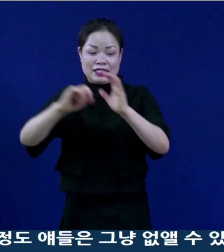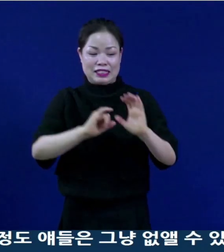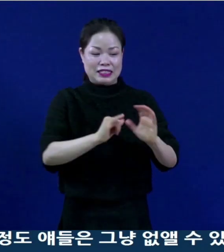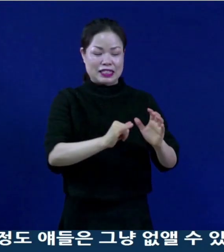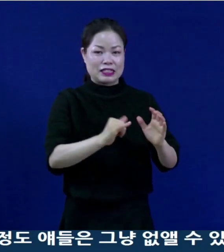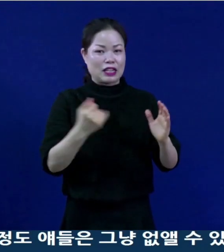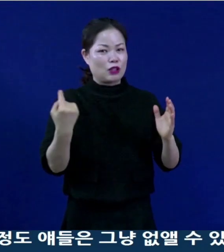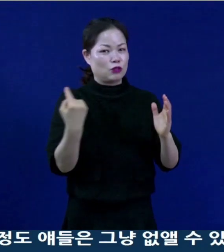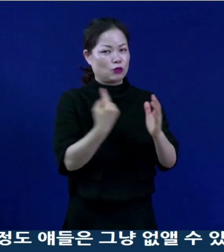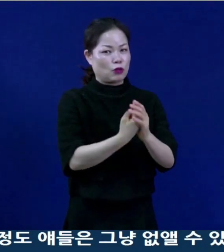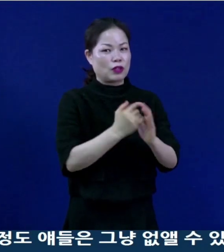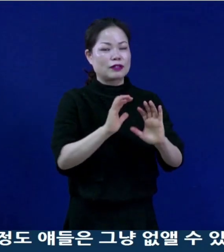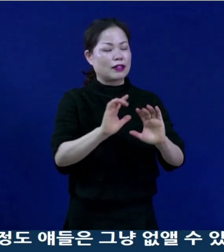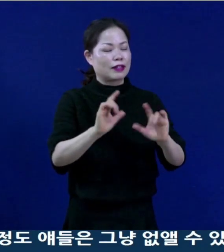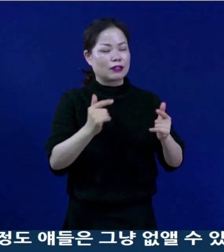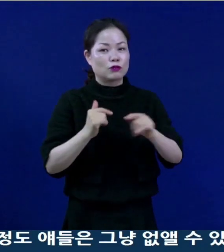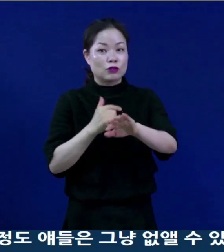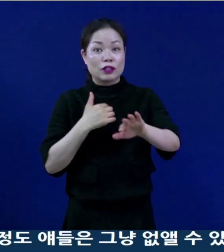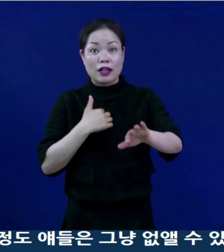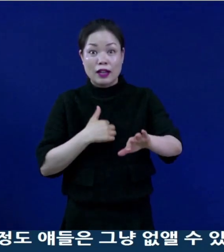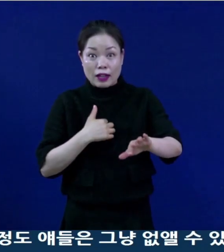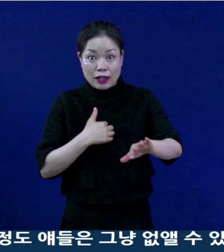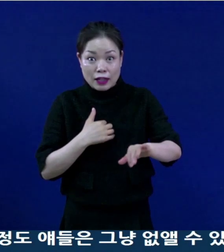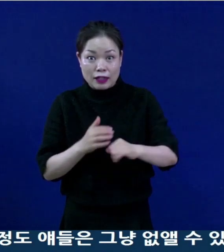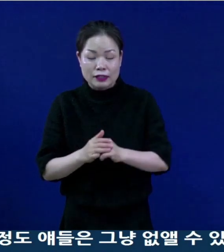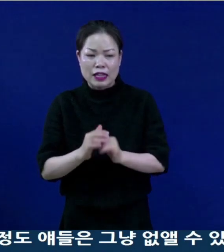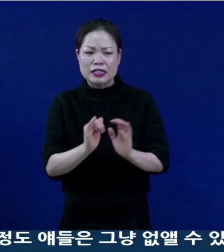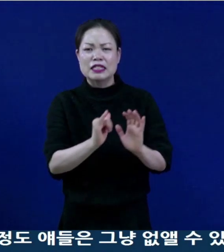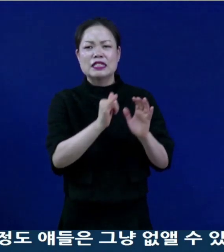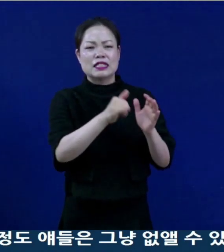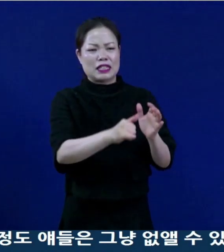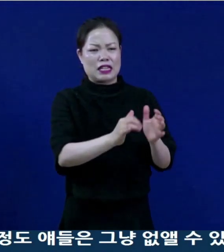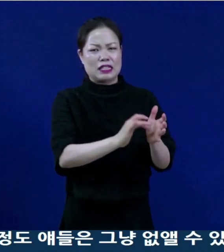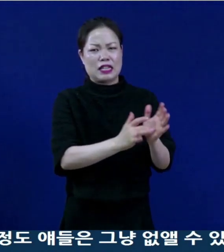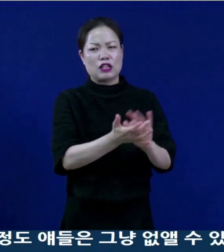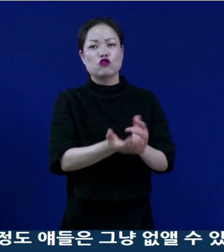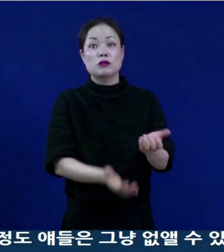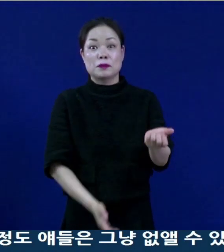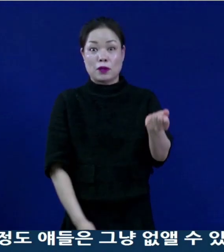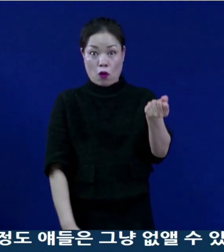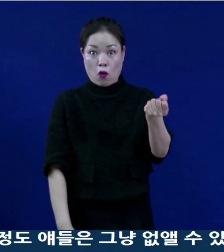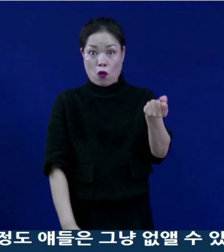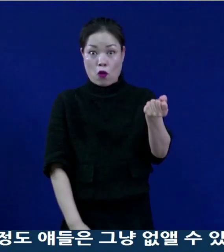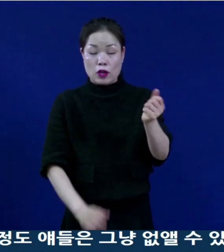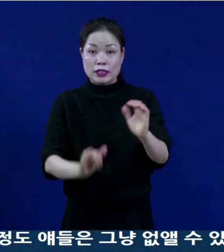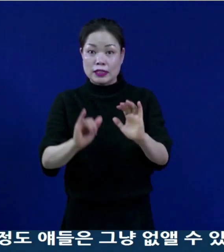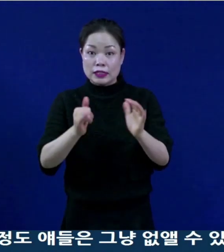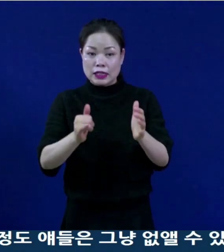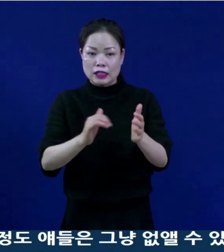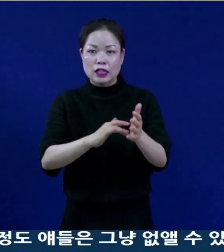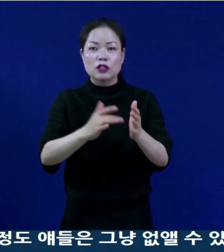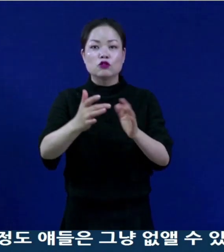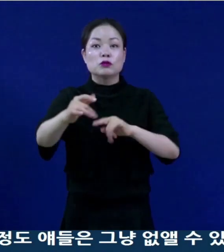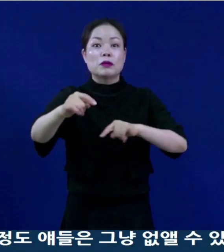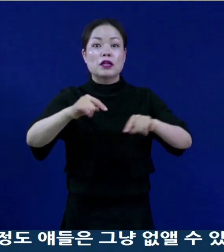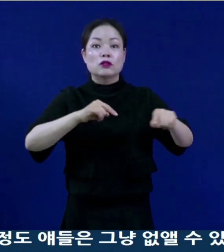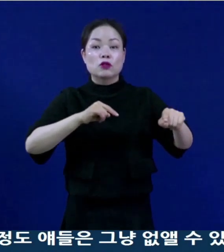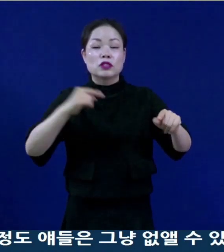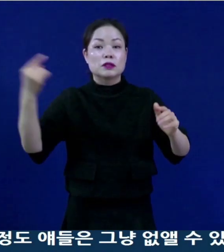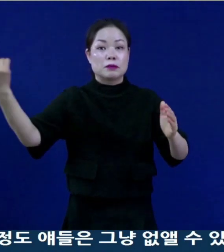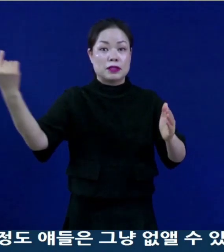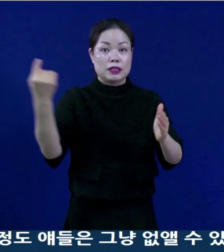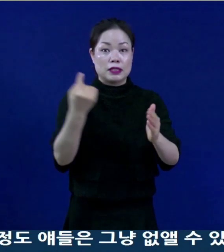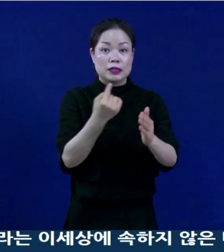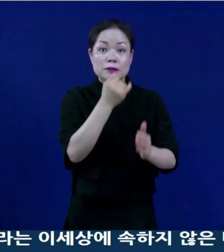세상에 속한 나라가 아니라는 거. 우리가 알아야 될 것은 이 세상은 예수님 겁니다. 이 세상에 예수님의 통치가 임하고